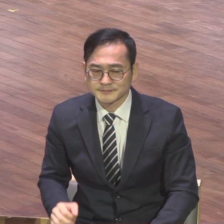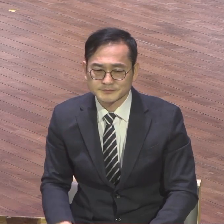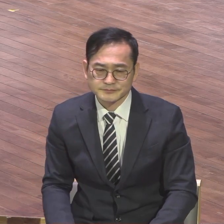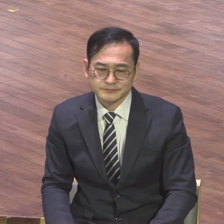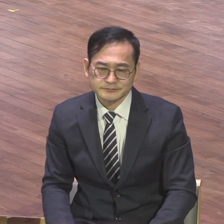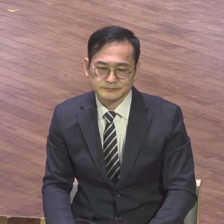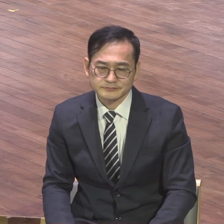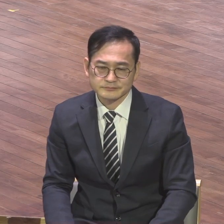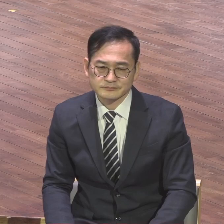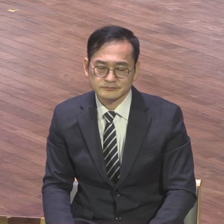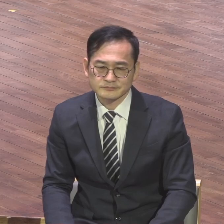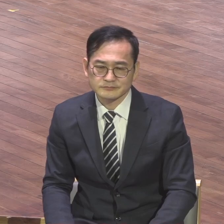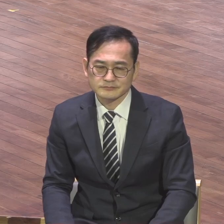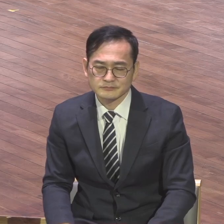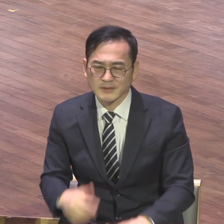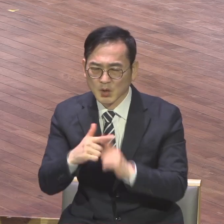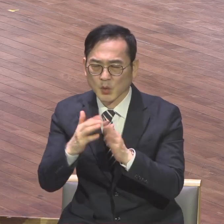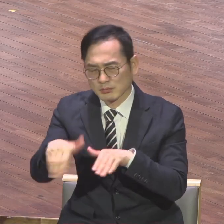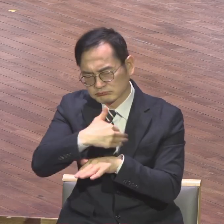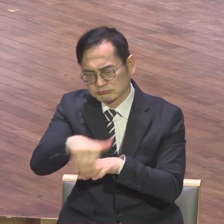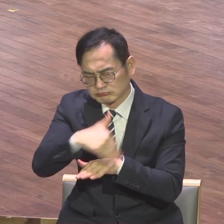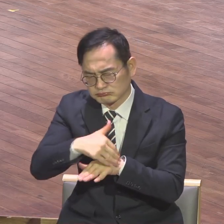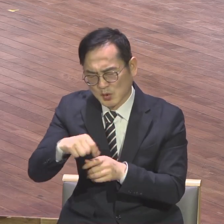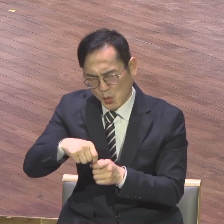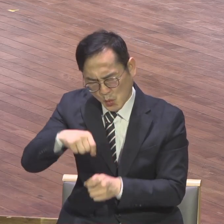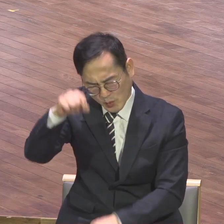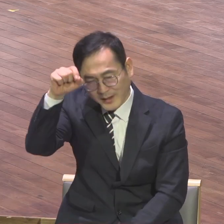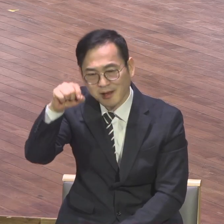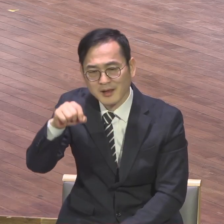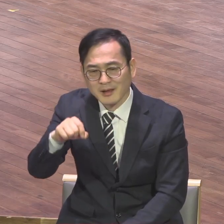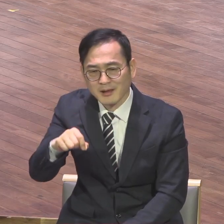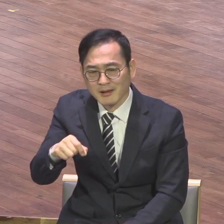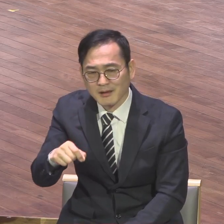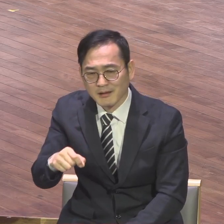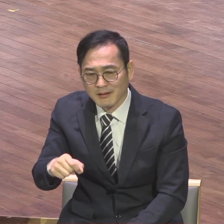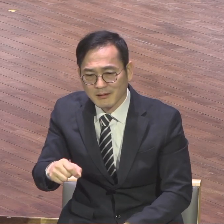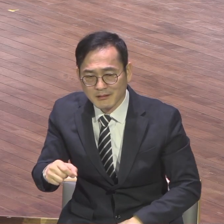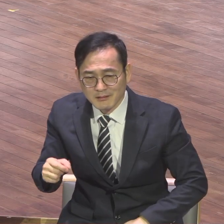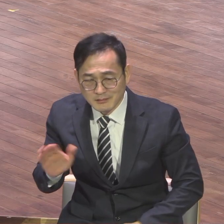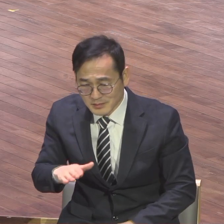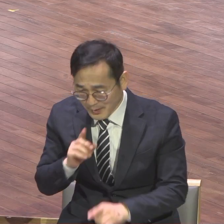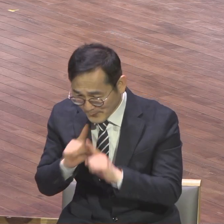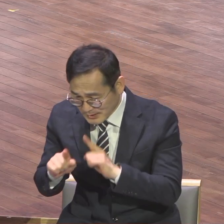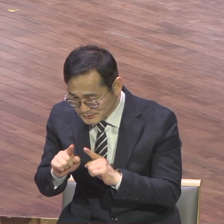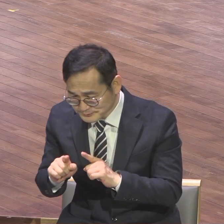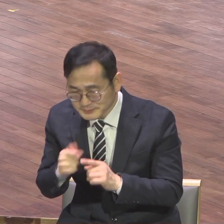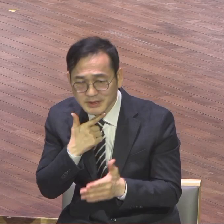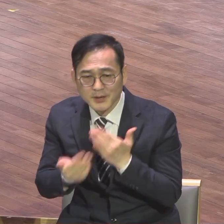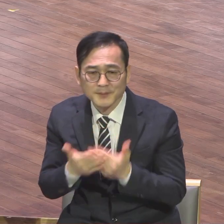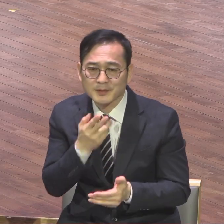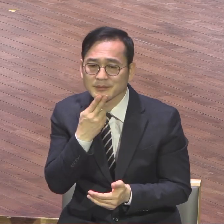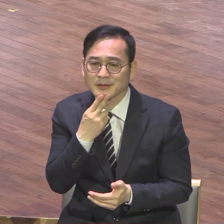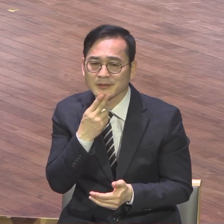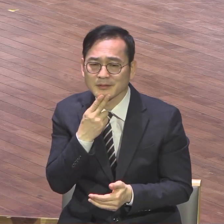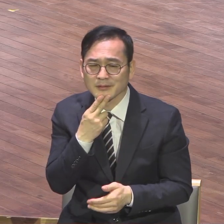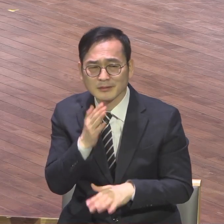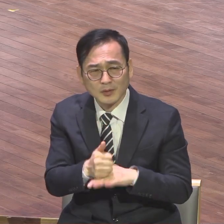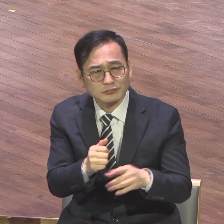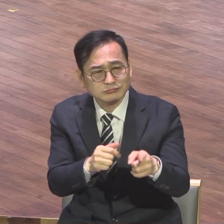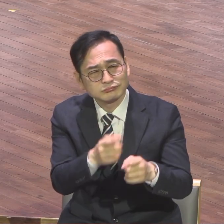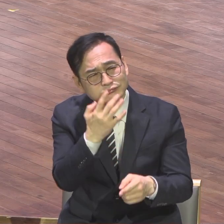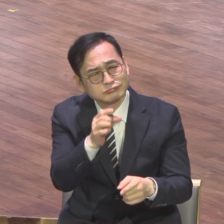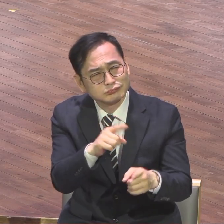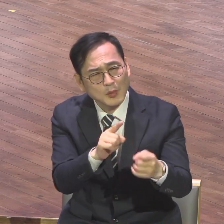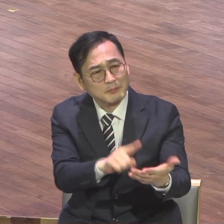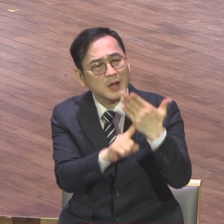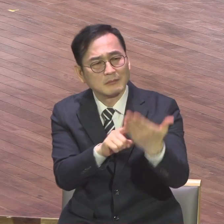말이 없어요. 교회를 수년 수십 년 다녀도. 왜? 체험이 없으니까. 말씀 성취를 체험 못했는데.